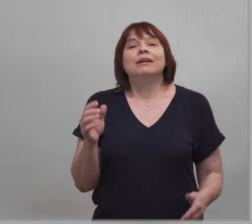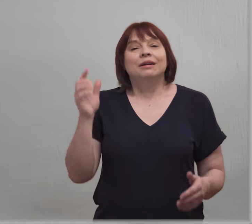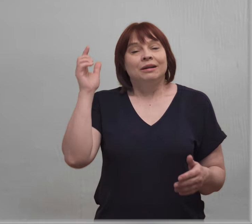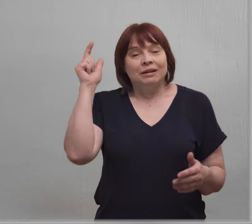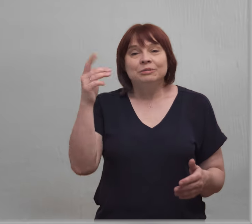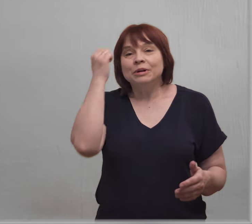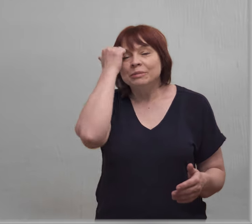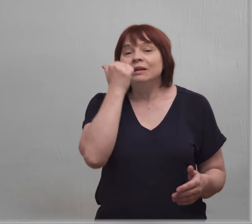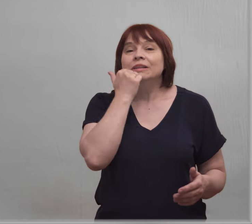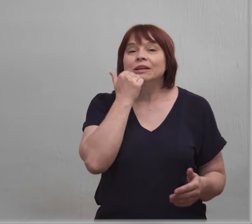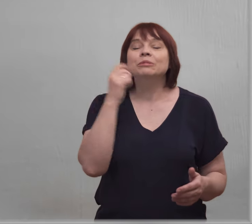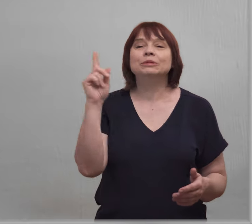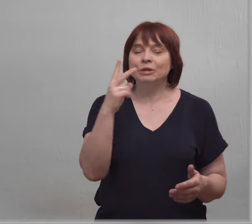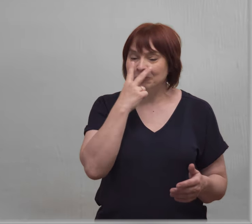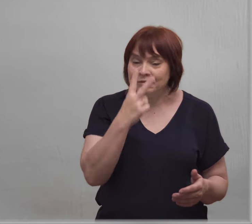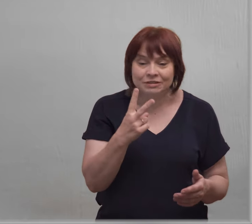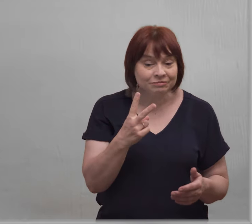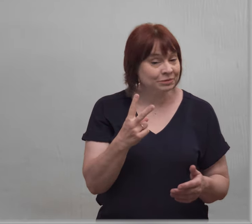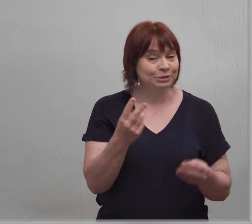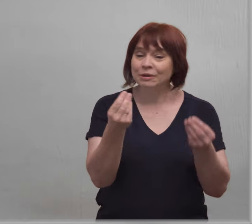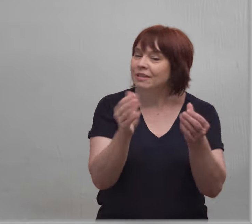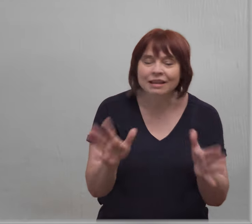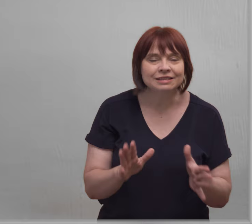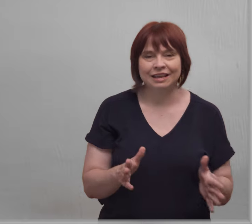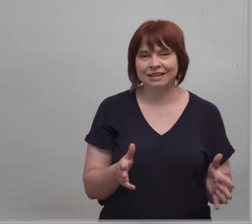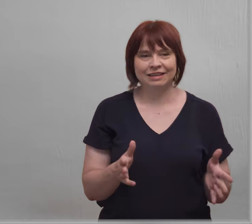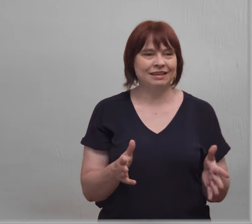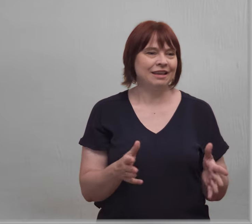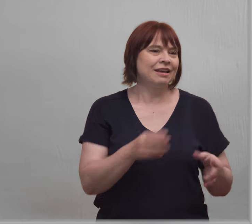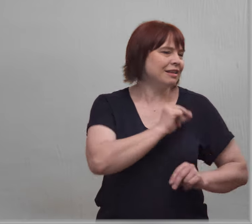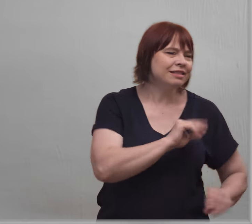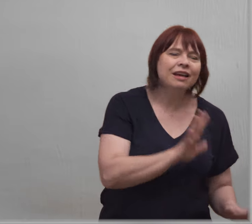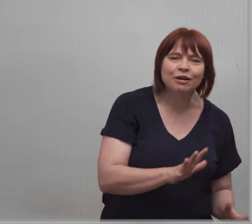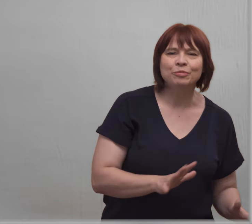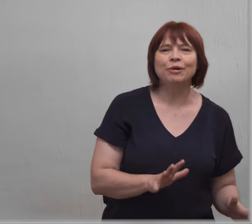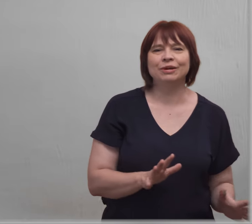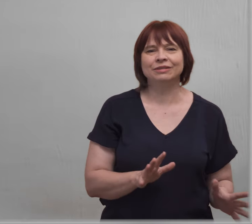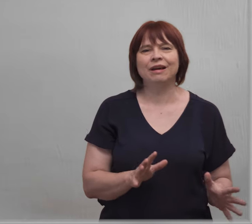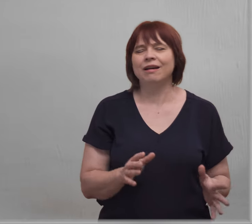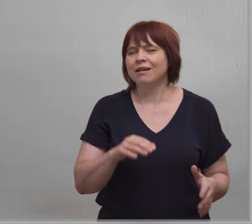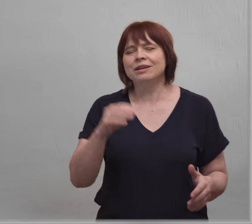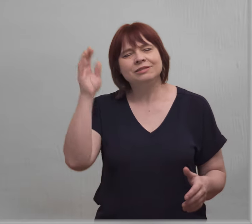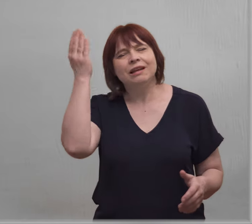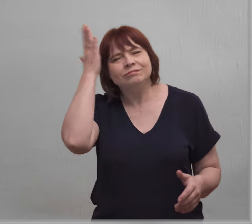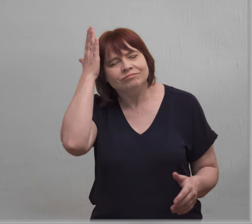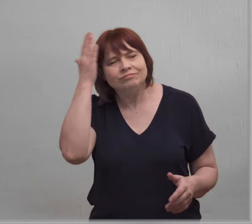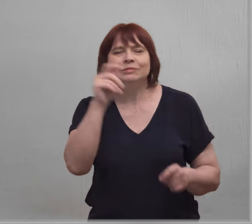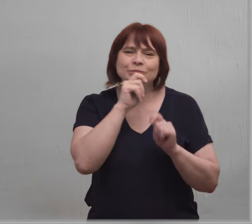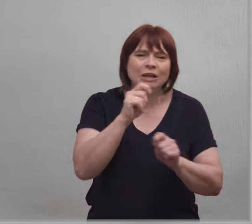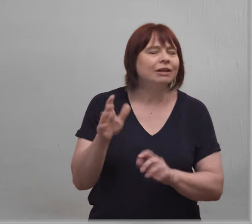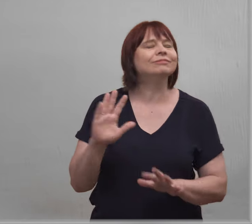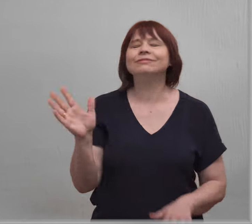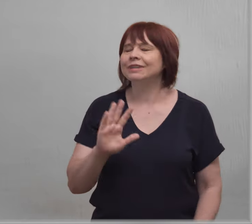деньги нас благословляют, не этот мир, не наши возможности, не наши профессиональные способности,